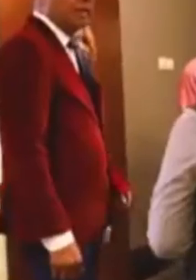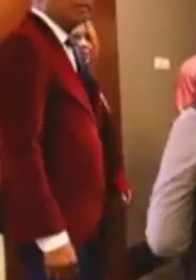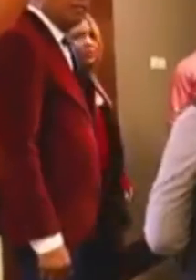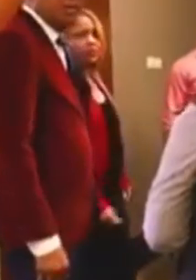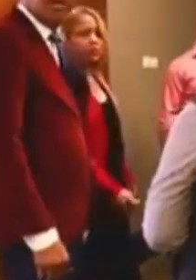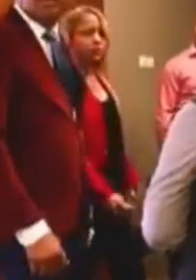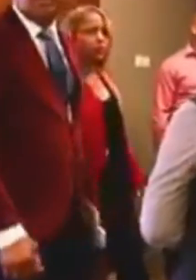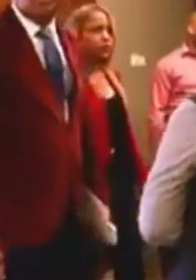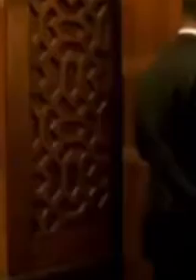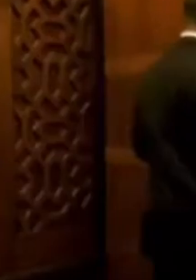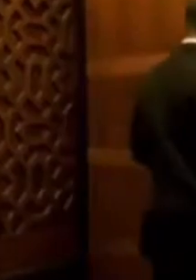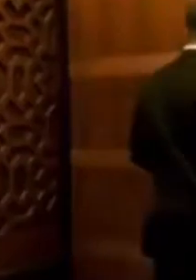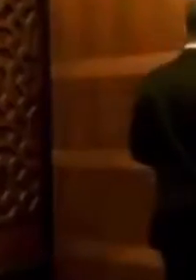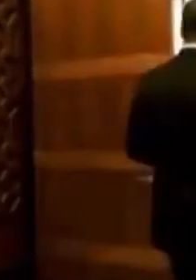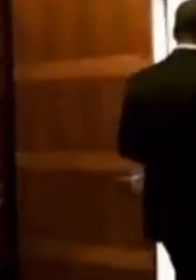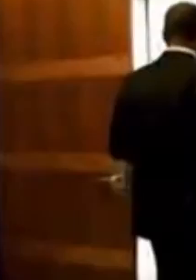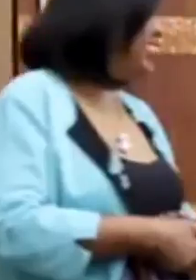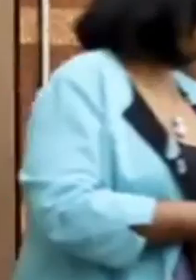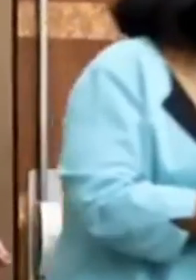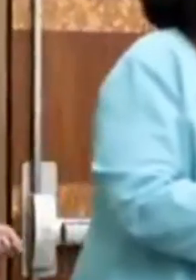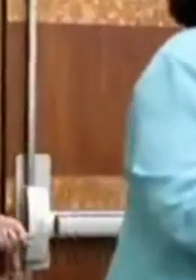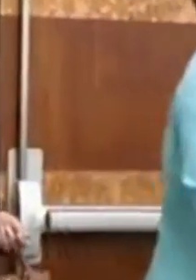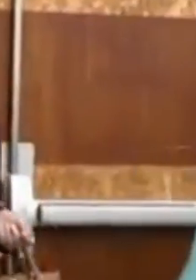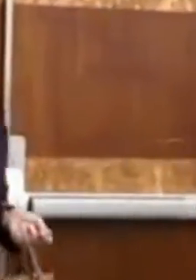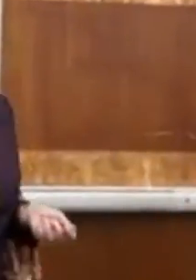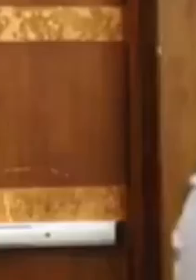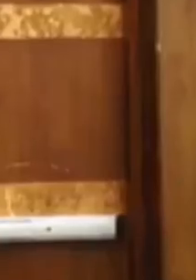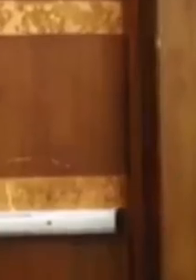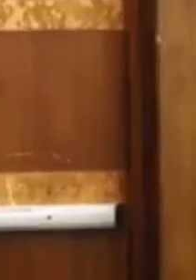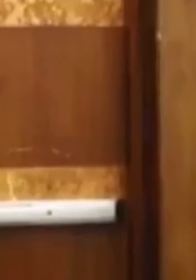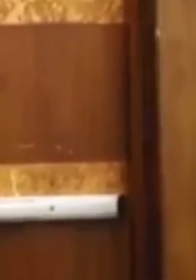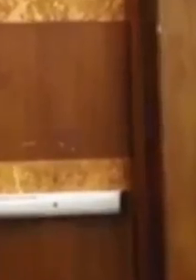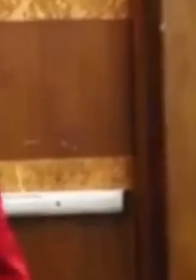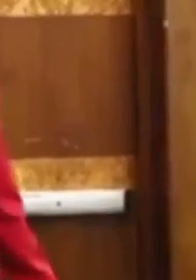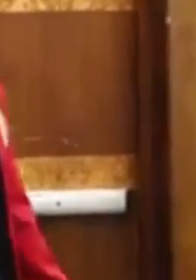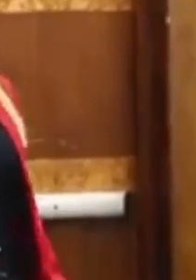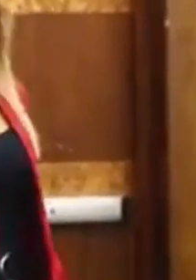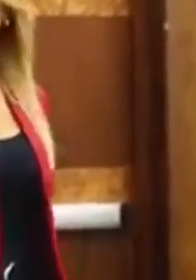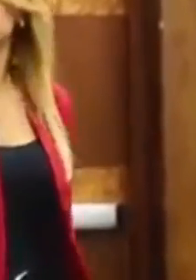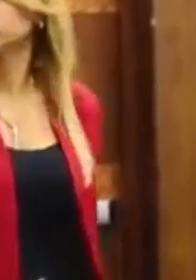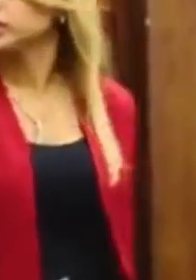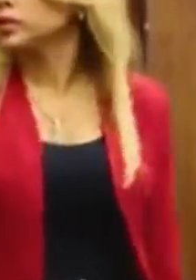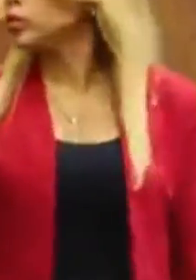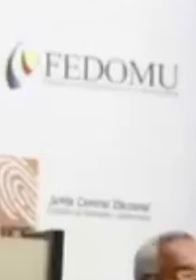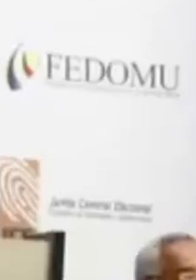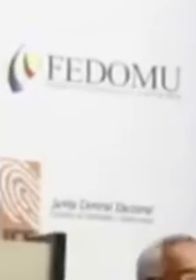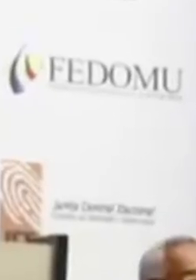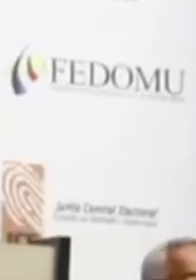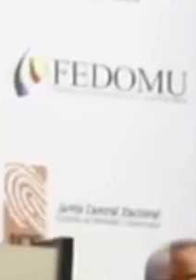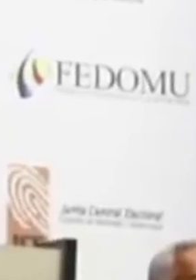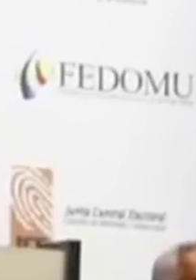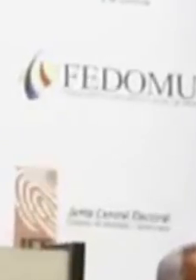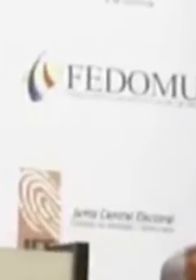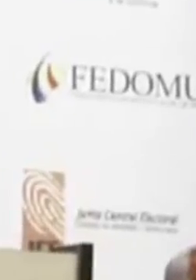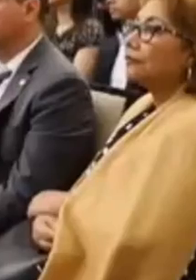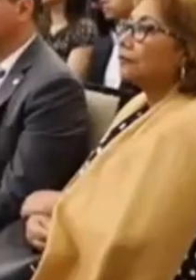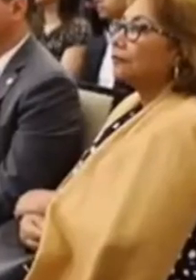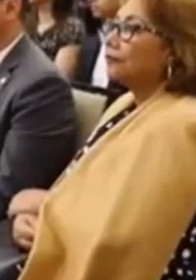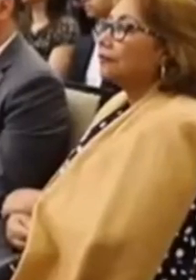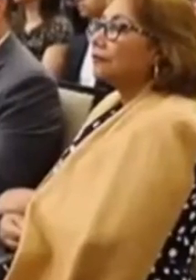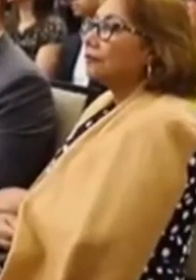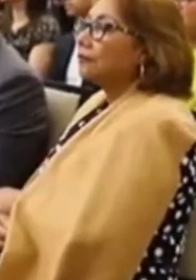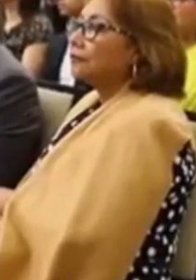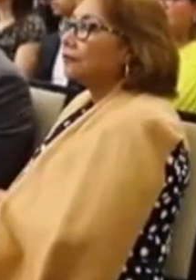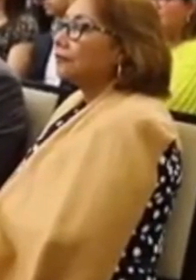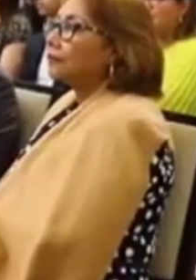Le damos a ustedes la bienvenida a esta rueda de prensa que el Instituto Nacional de Atención Integral a la Primera Infancia, INAIPI,